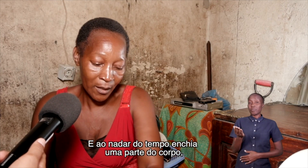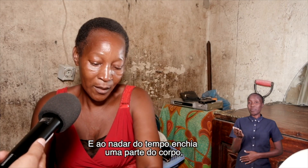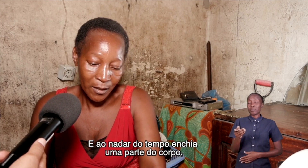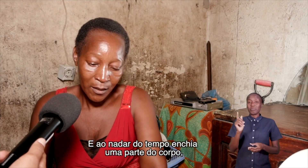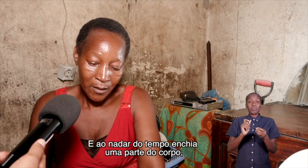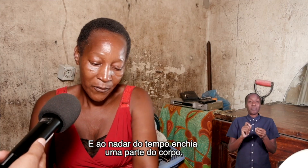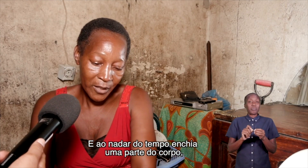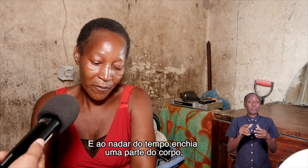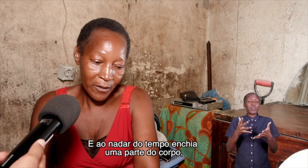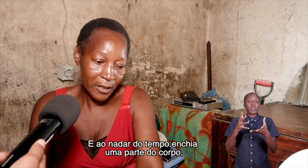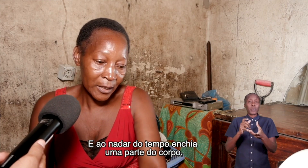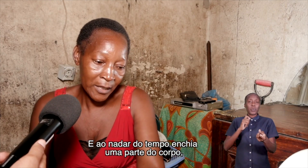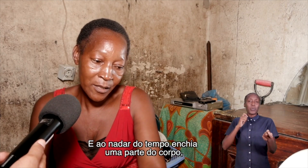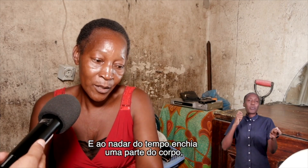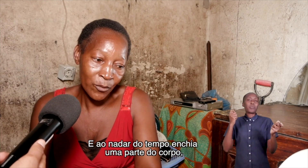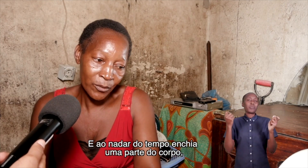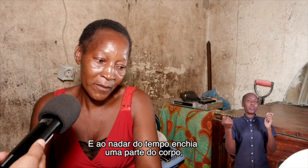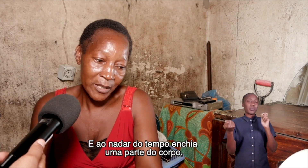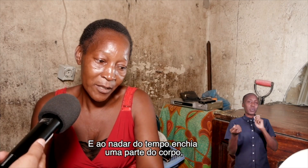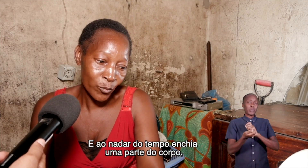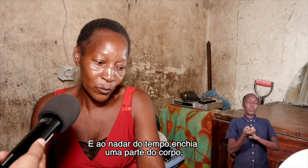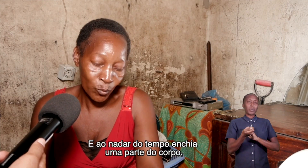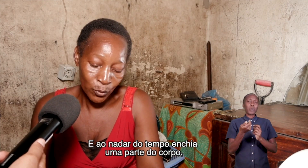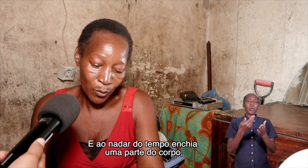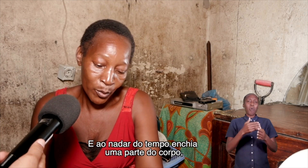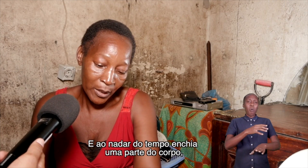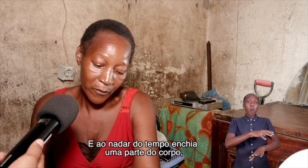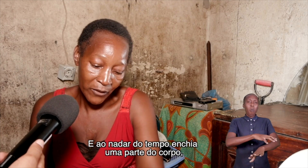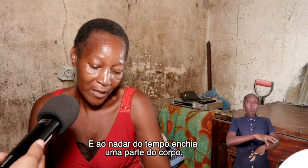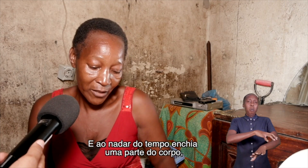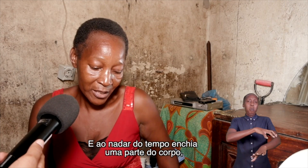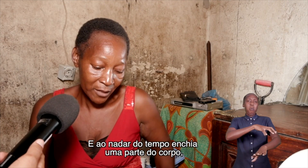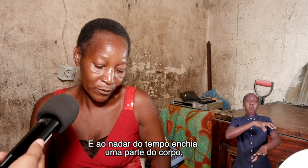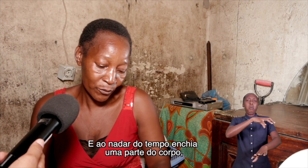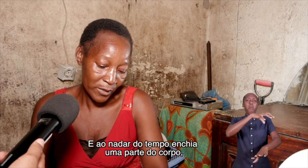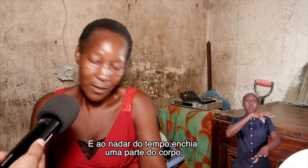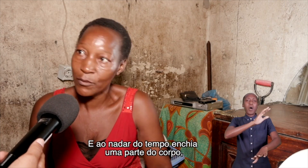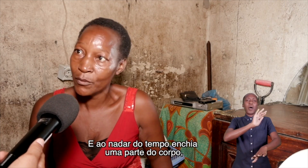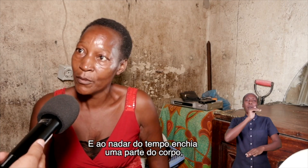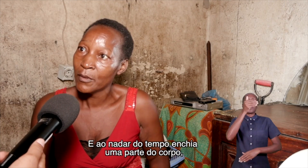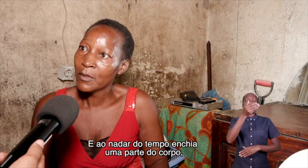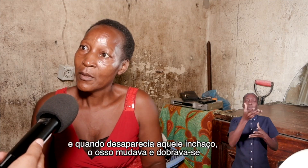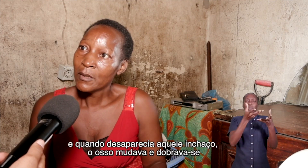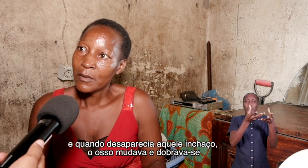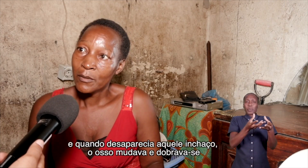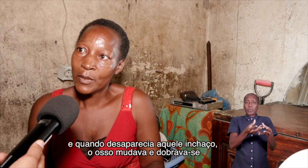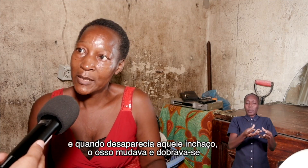ficava assim, não estava assim. mudou porque ficava inchado em um sítio. Quando